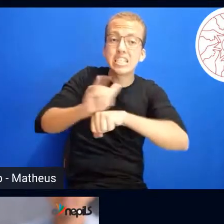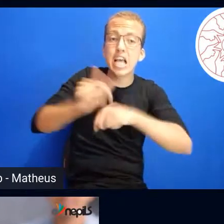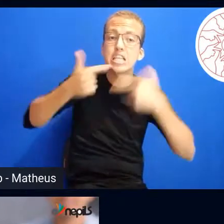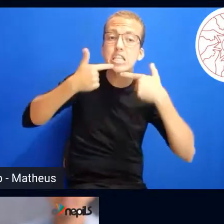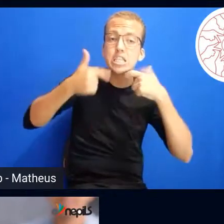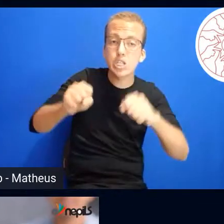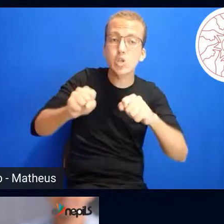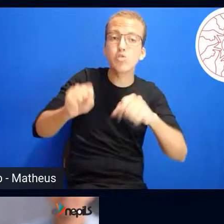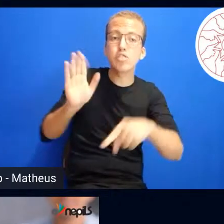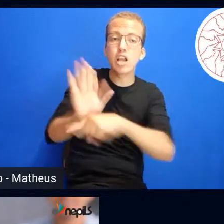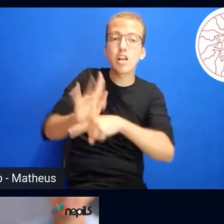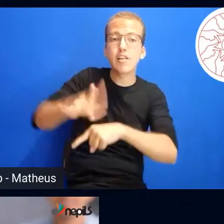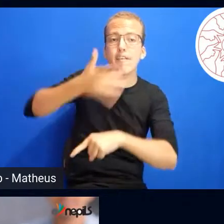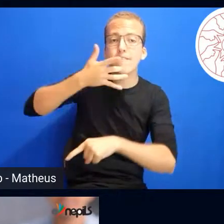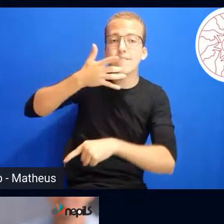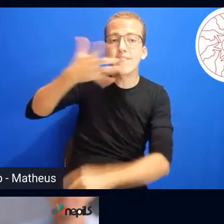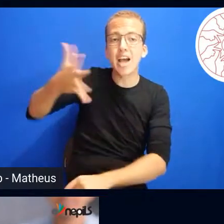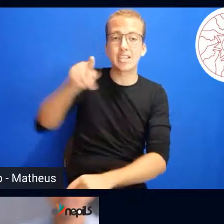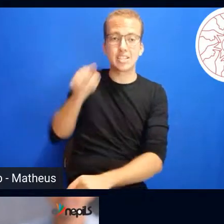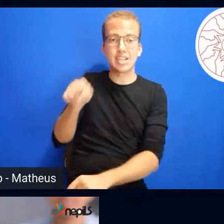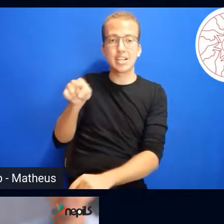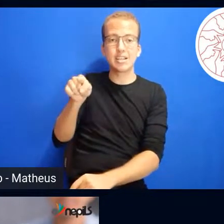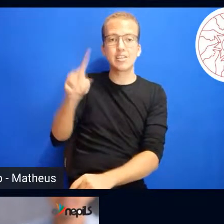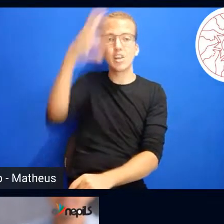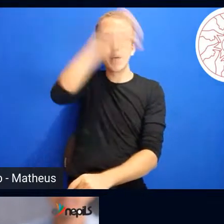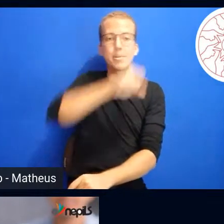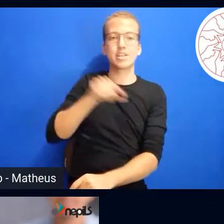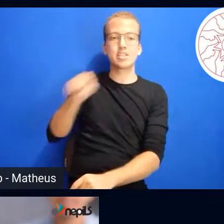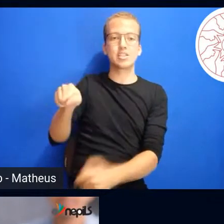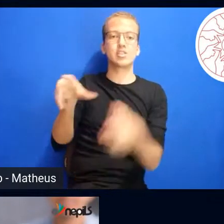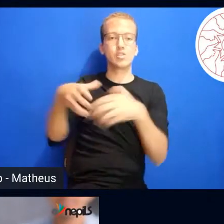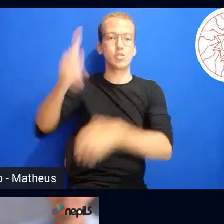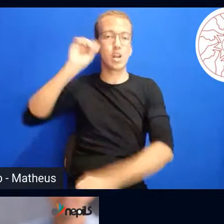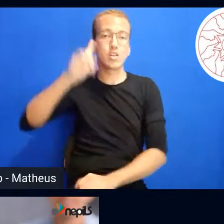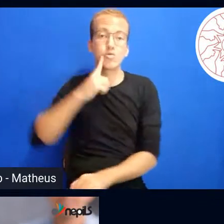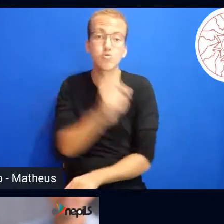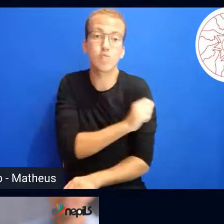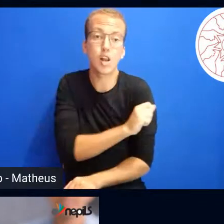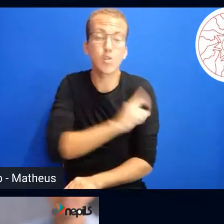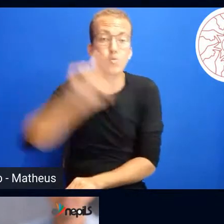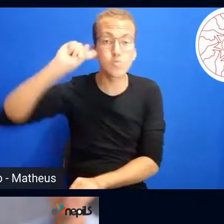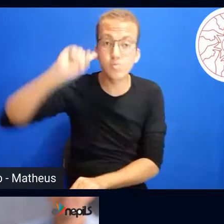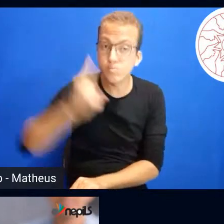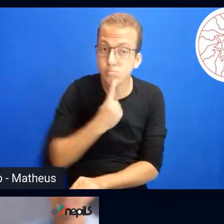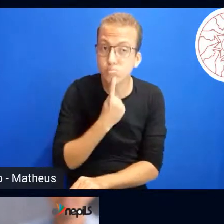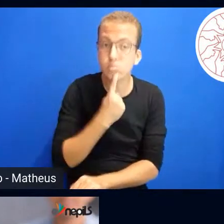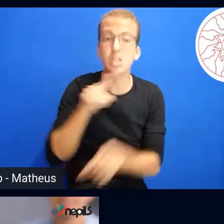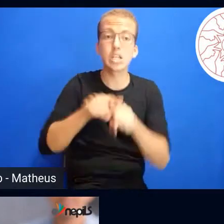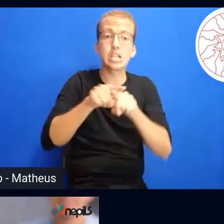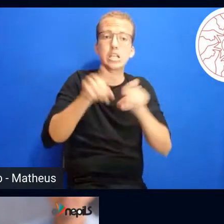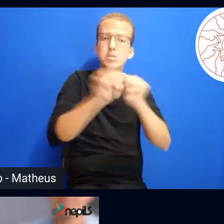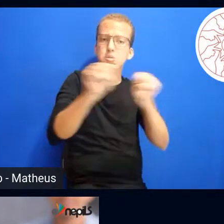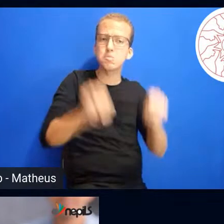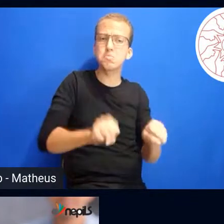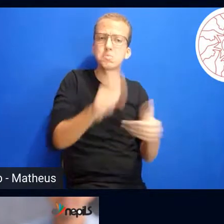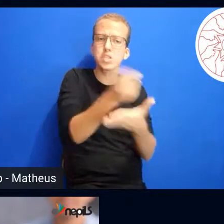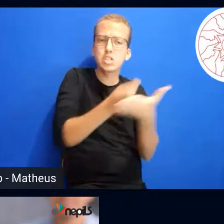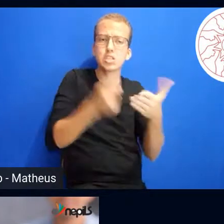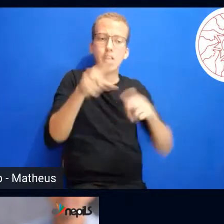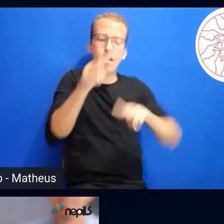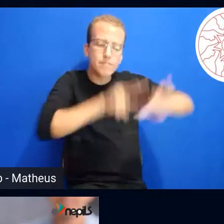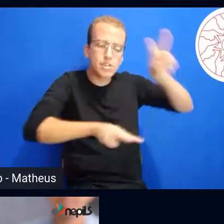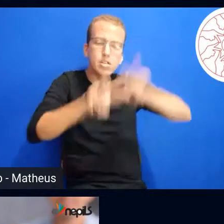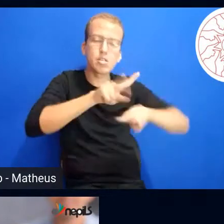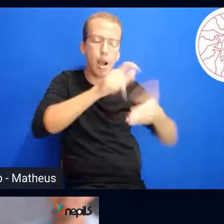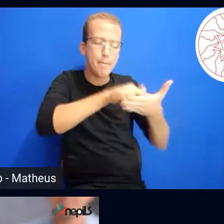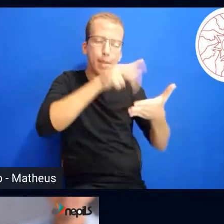do português escrito pelo estudante surdo, uma vez que se trata de um sistema de escrita que é visual, né, e